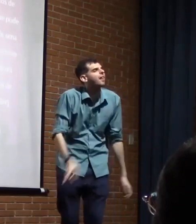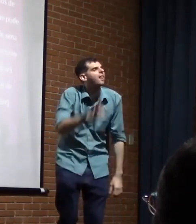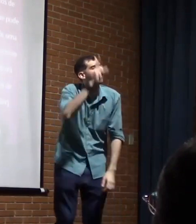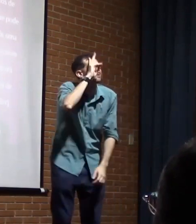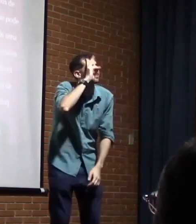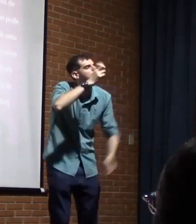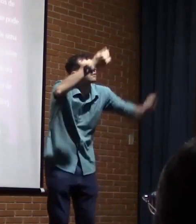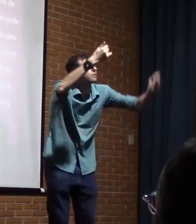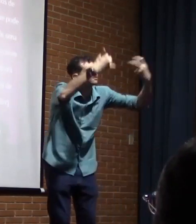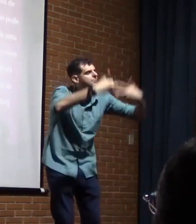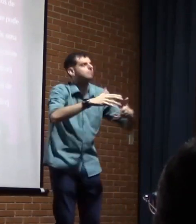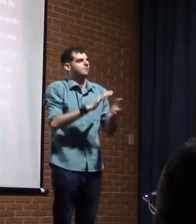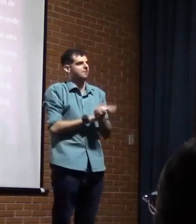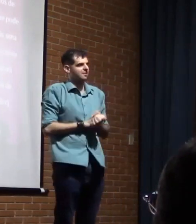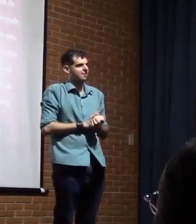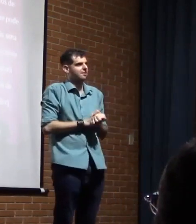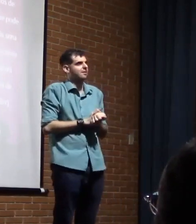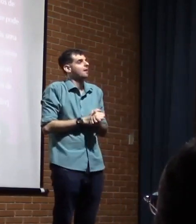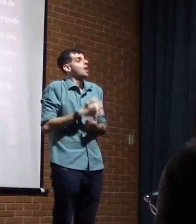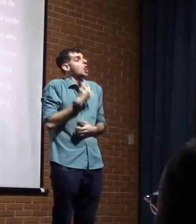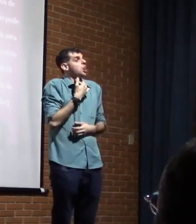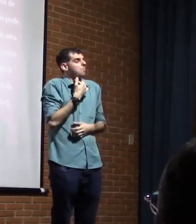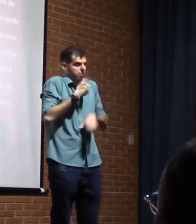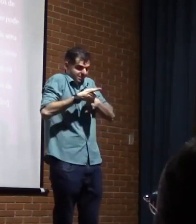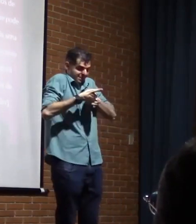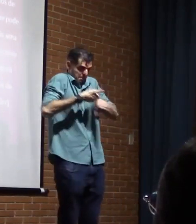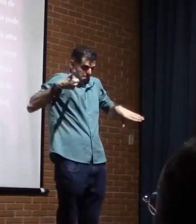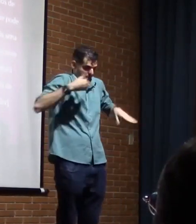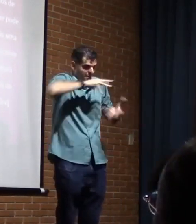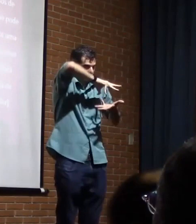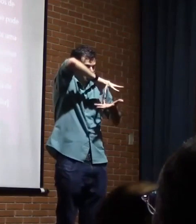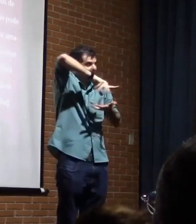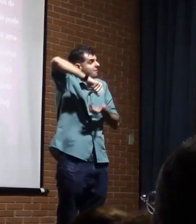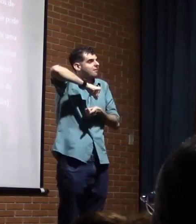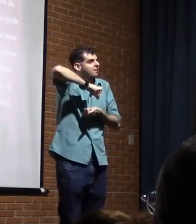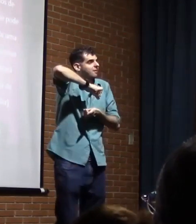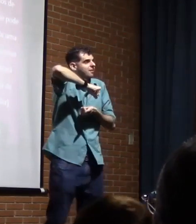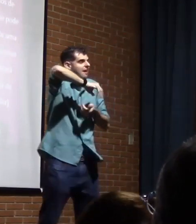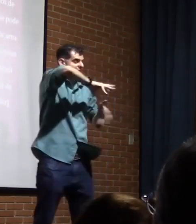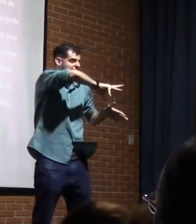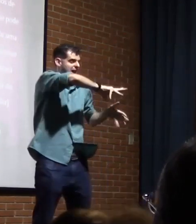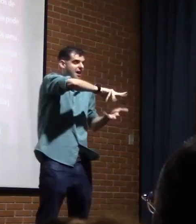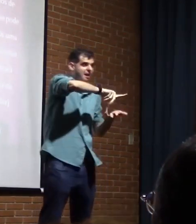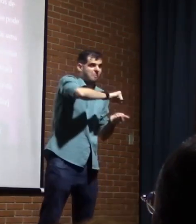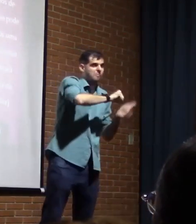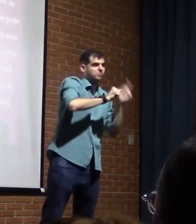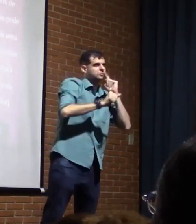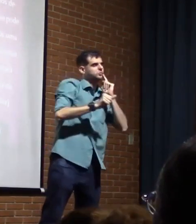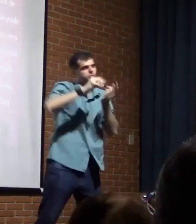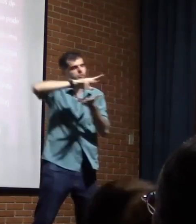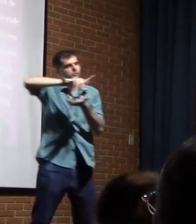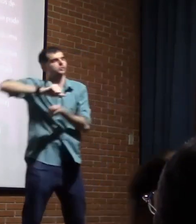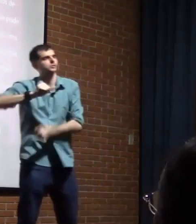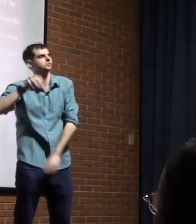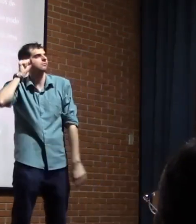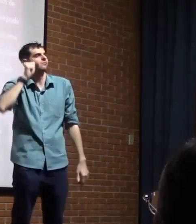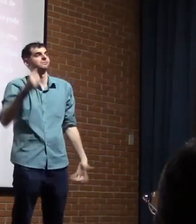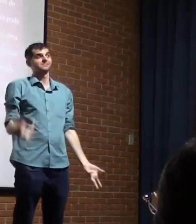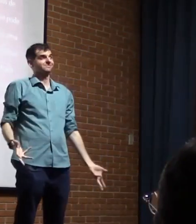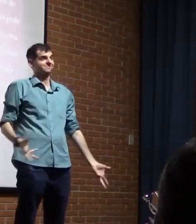né, dessa diferenciação, né? Lembra do que eu expliquei, a questão que não existe divisão no mundo entre o mundo